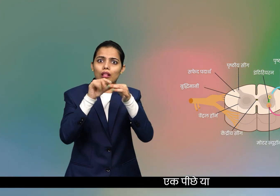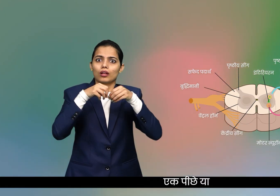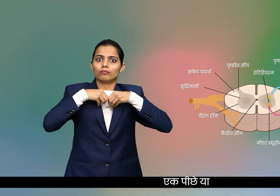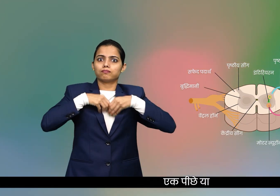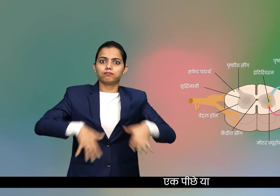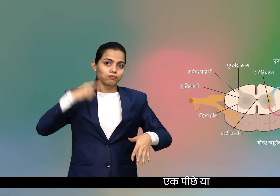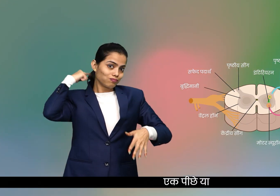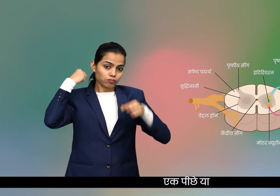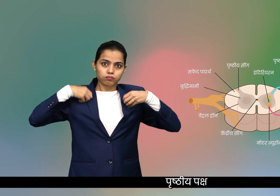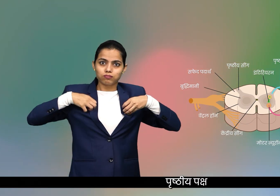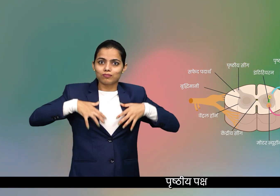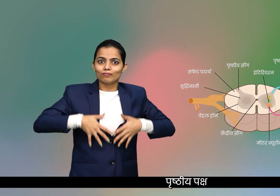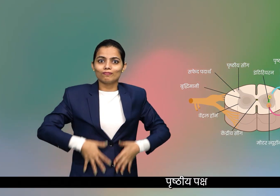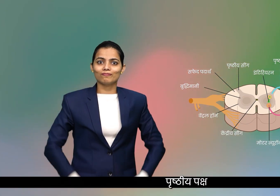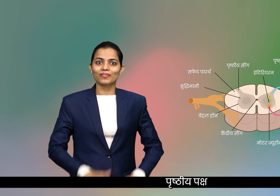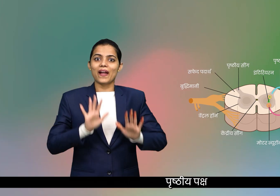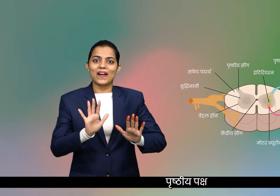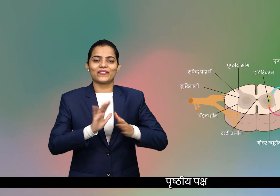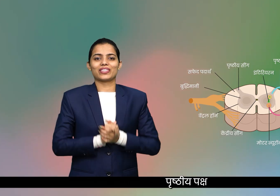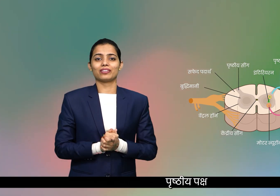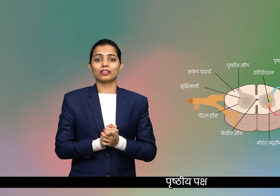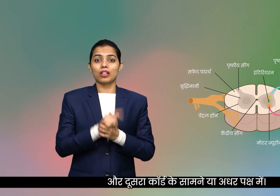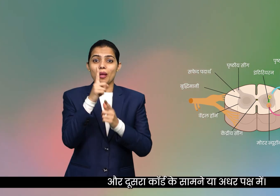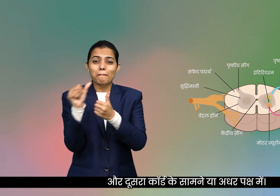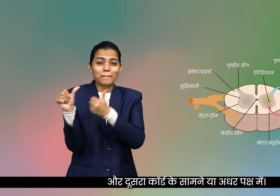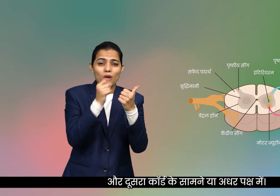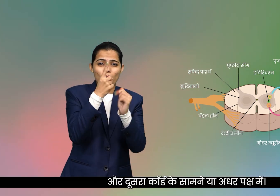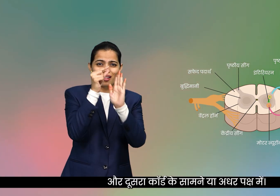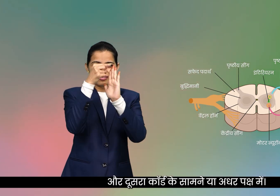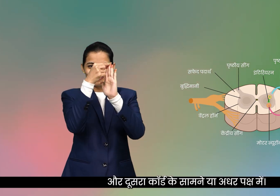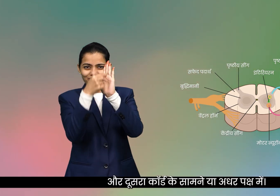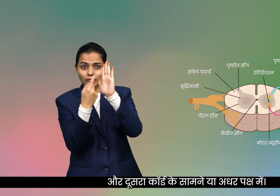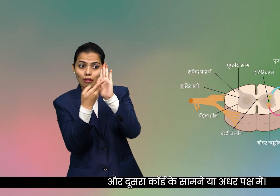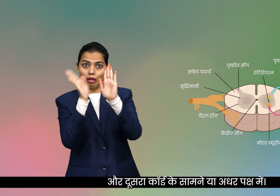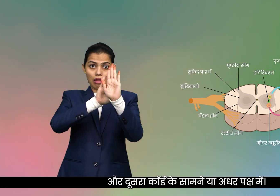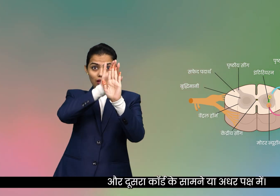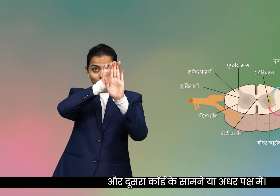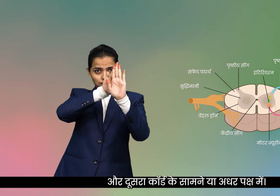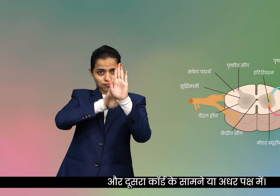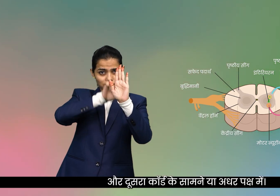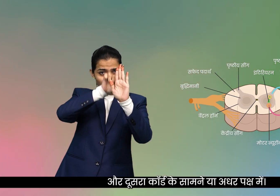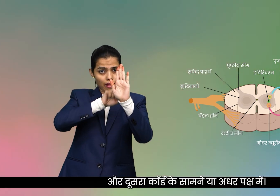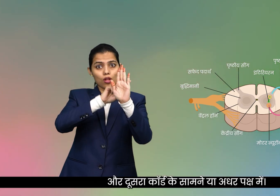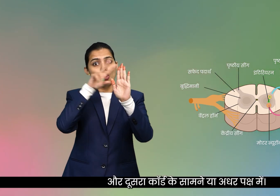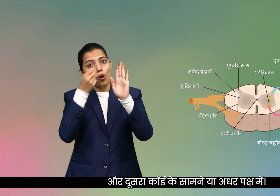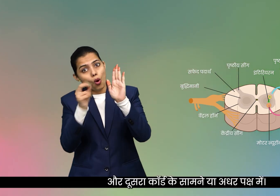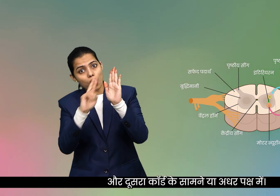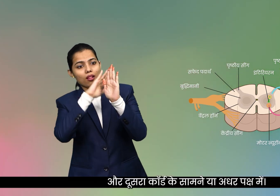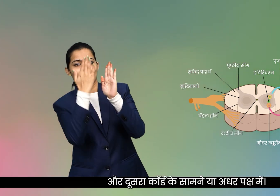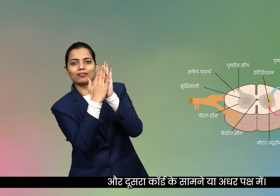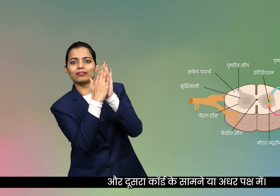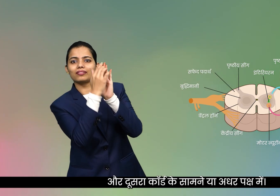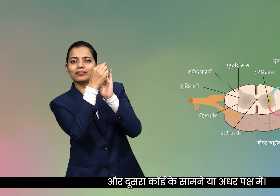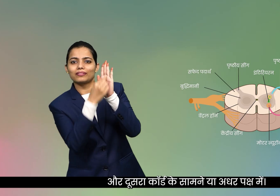एक पीछे या पृष्ठीय पक्ष और दूसरा कॉर्ड के सामने या